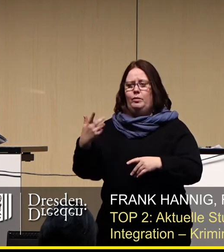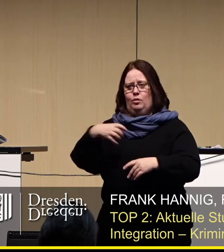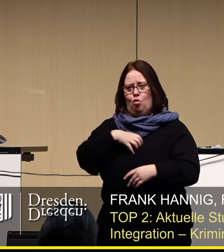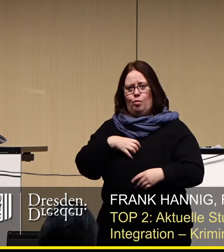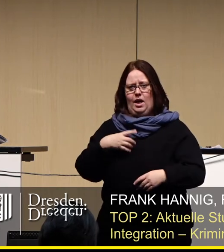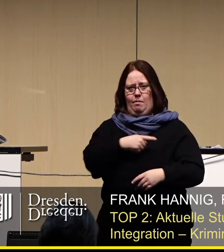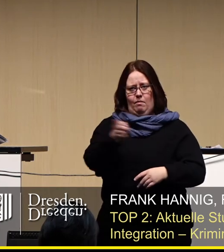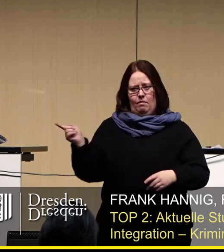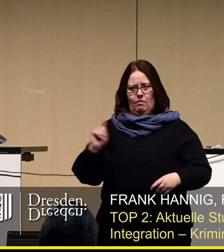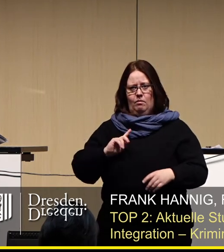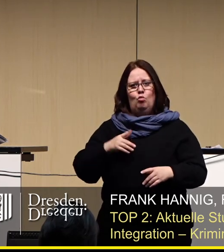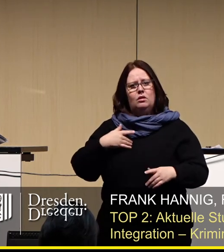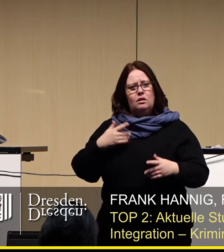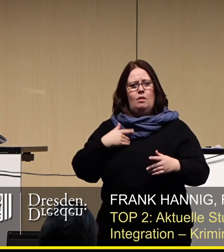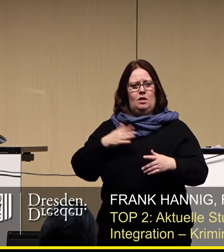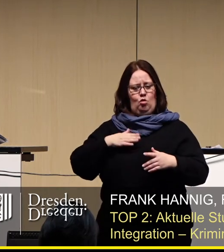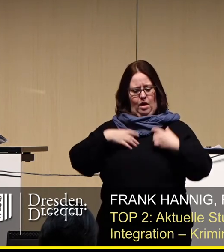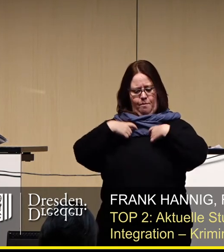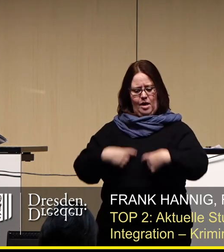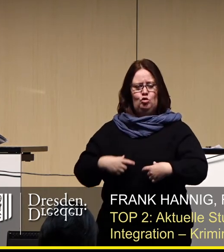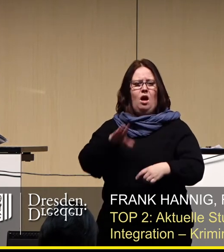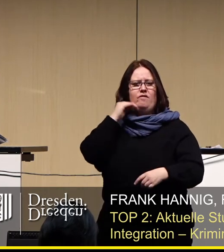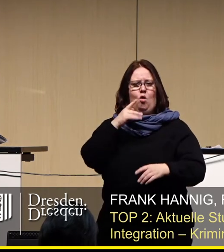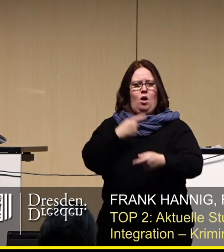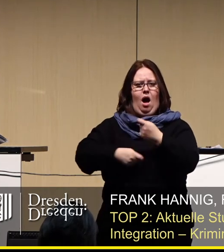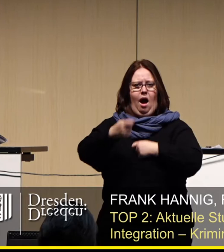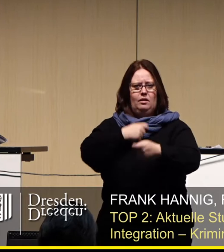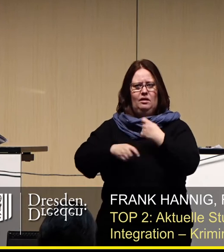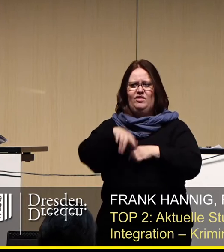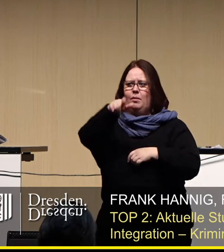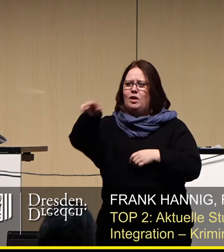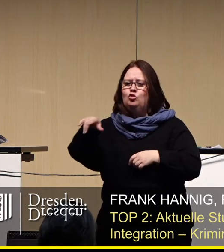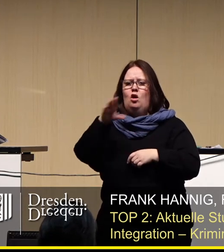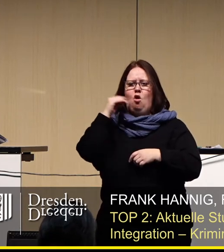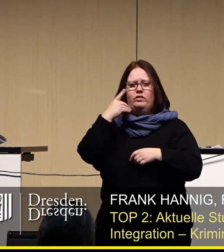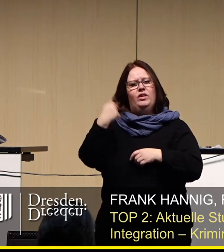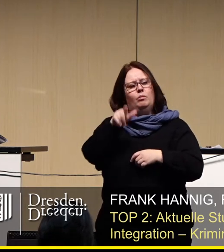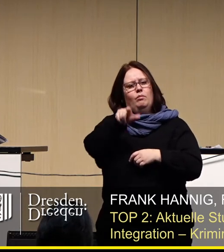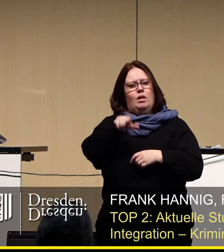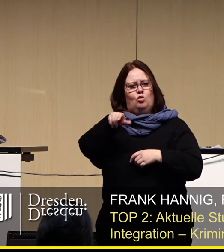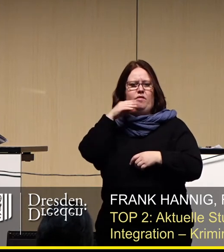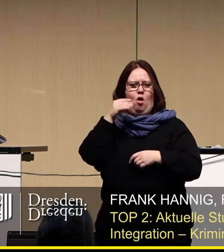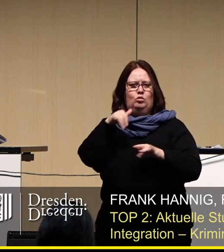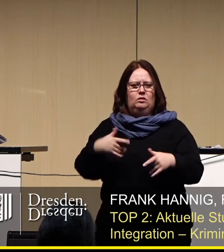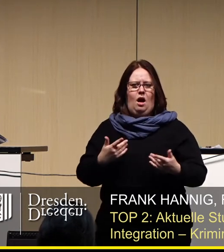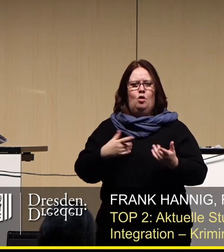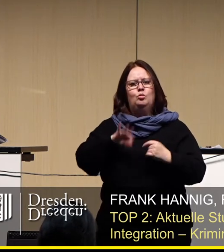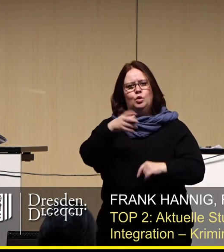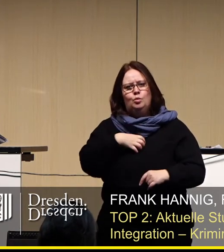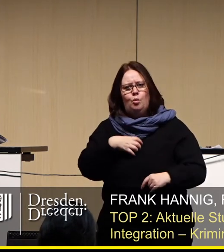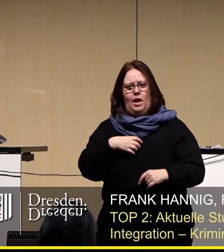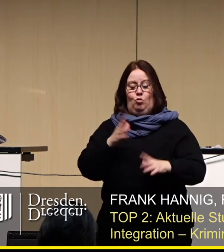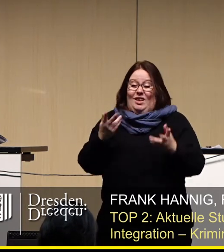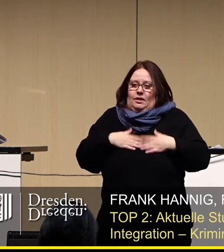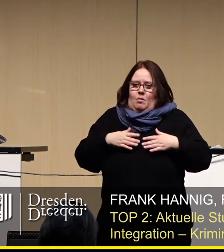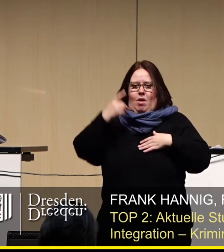Problemen zu tun haben, handeln aufgrund ihrer persönlichen Erfahrungen. Wir müssen auf die Menschen hören, die diese persönlichen Erfahrungen haben. Und wir müssen die Probleme, und das